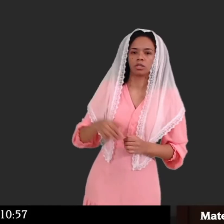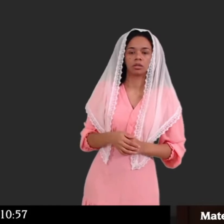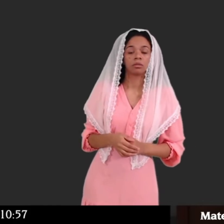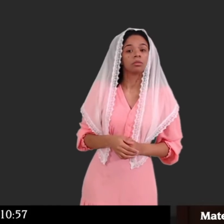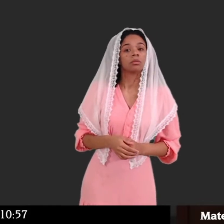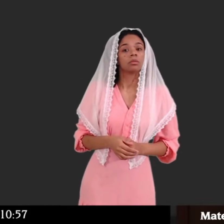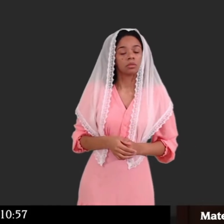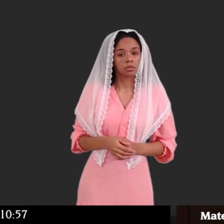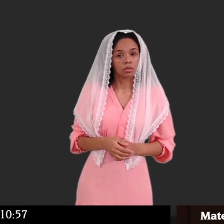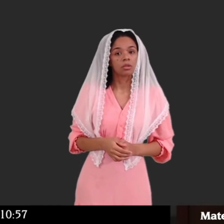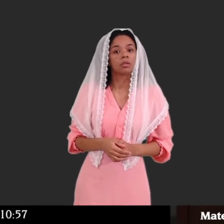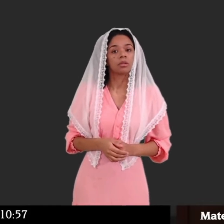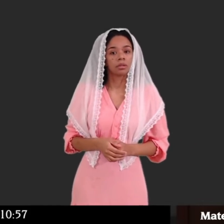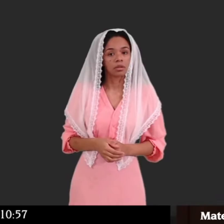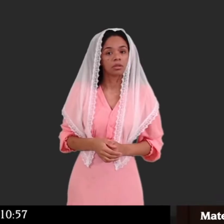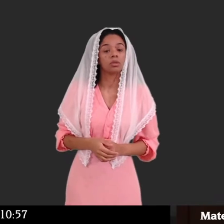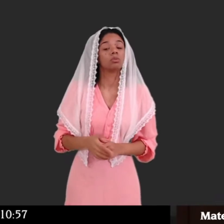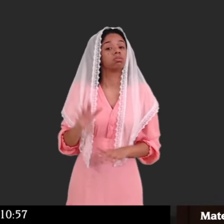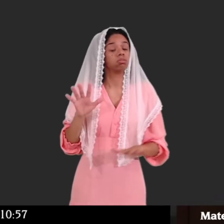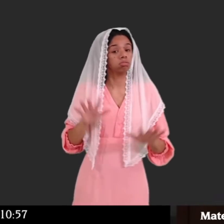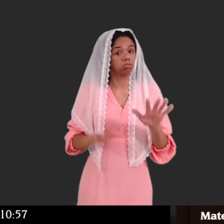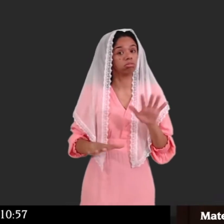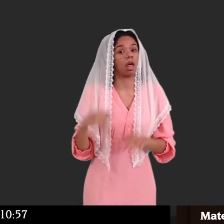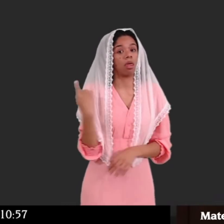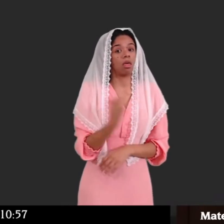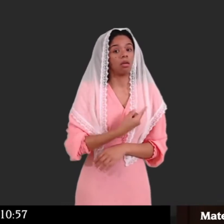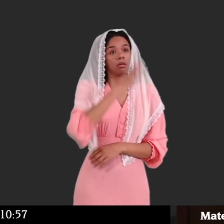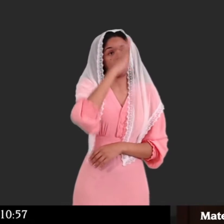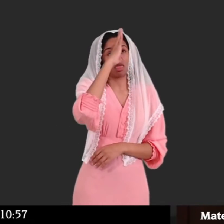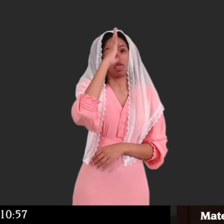Ai de nós, se nós dormirmos. E alguém dirá,